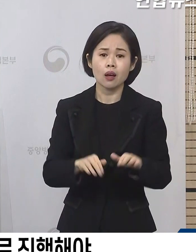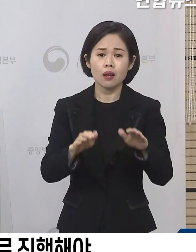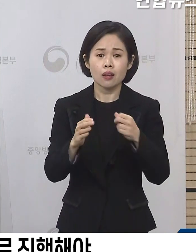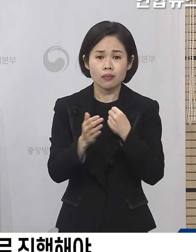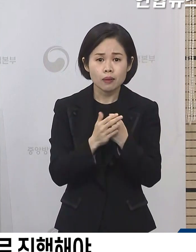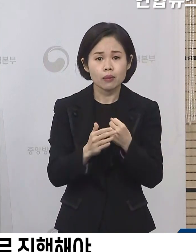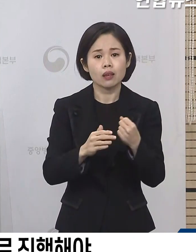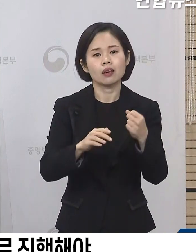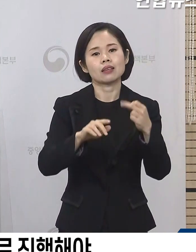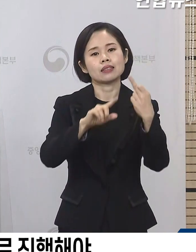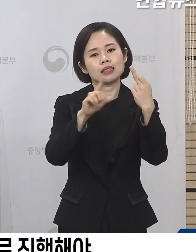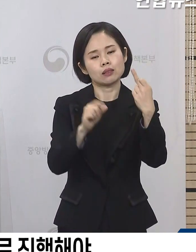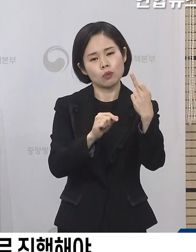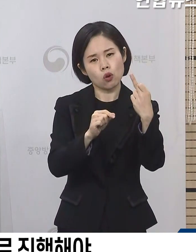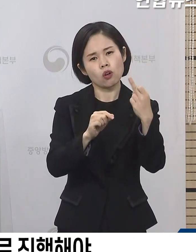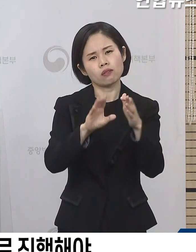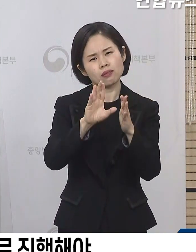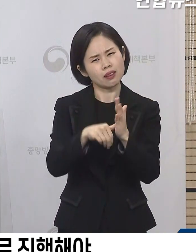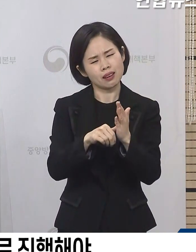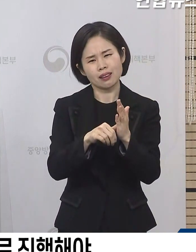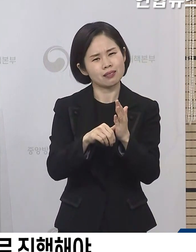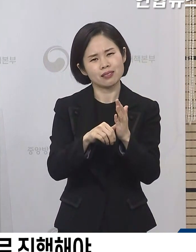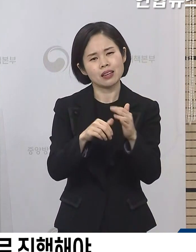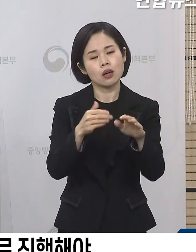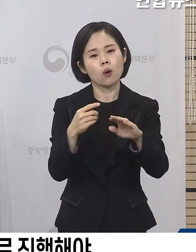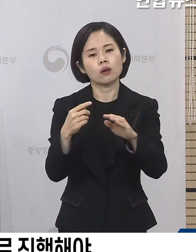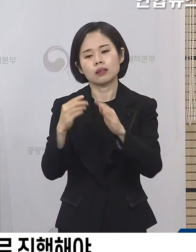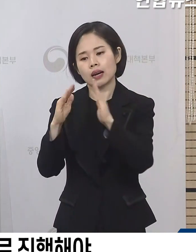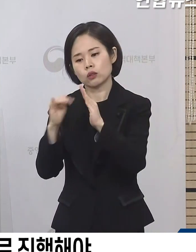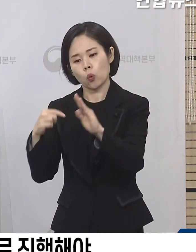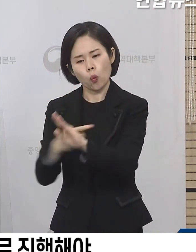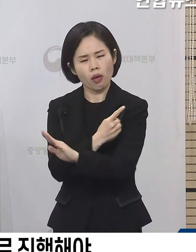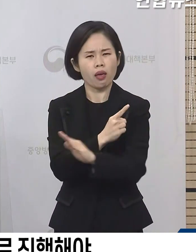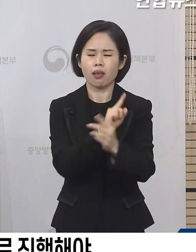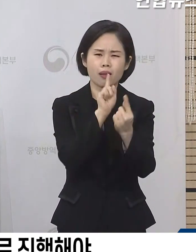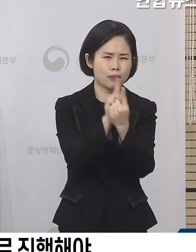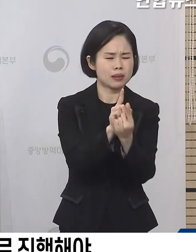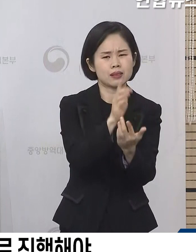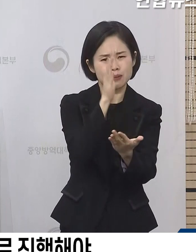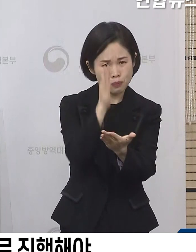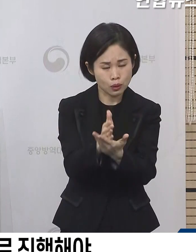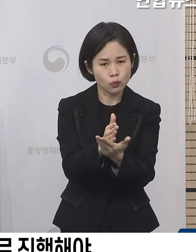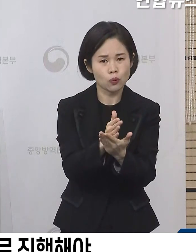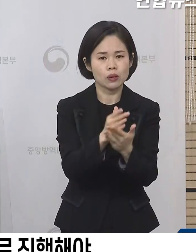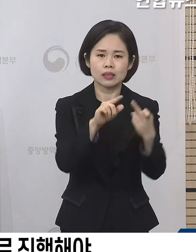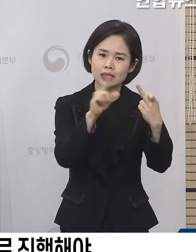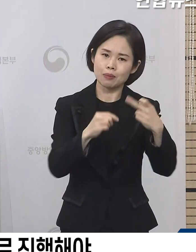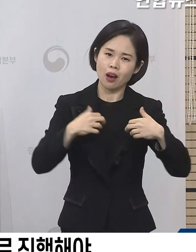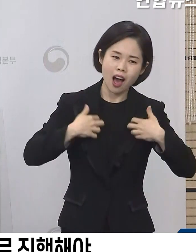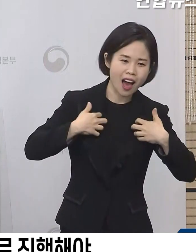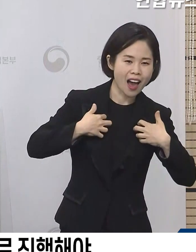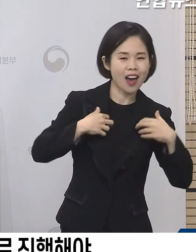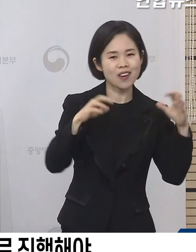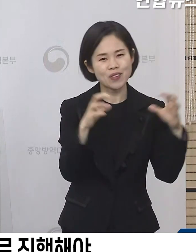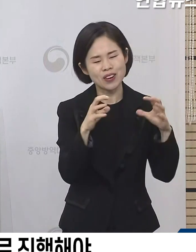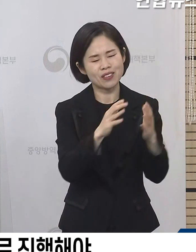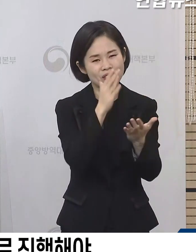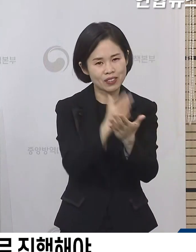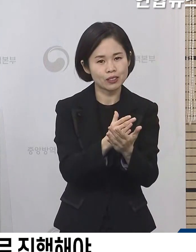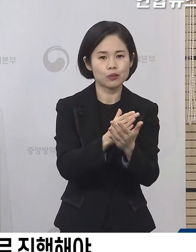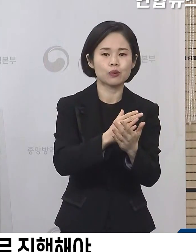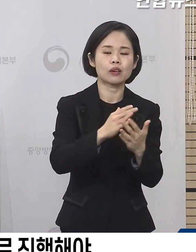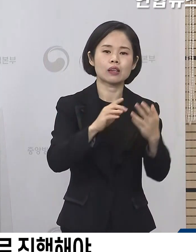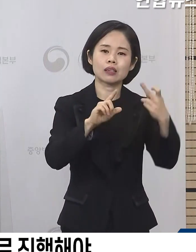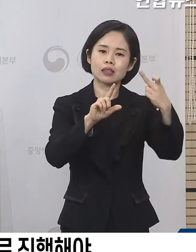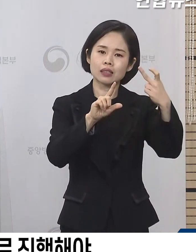대면 모임은 더 이상 없다 라는 그런 원칙하에 각종 연말 연시 약속 그리고 성탄절 등